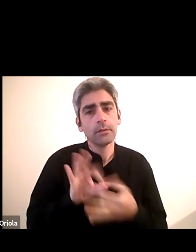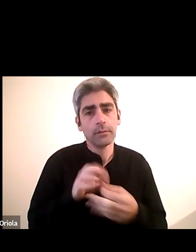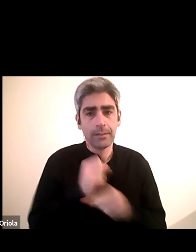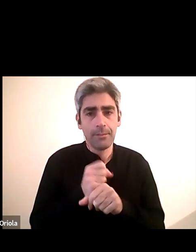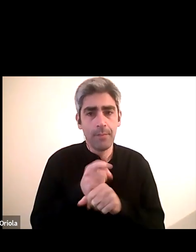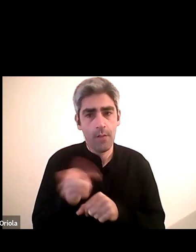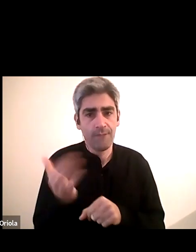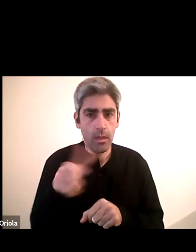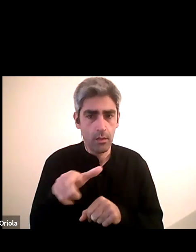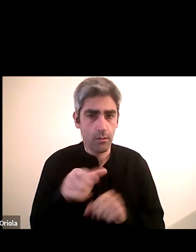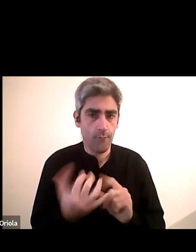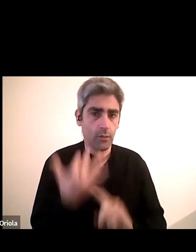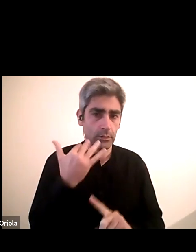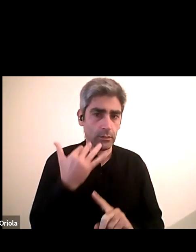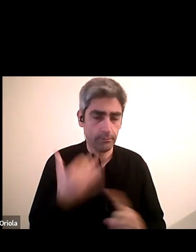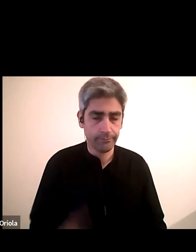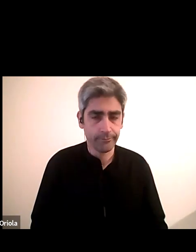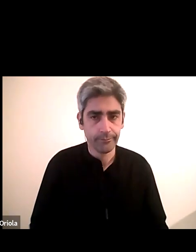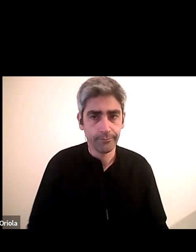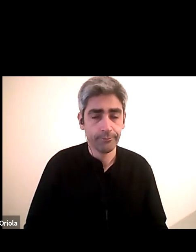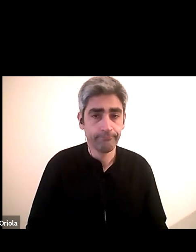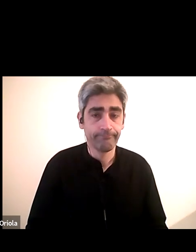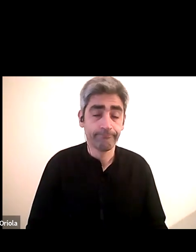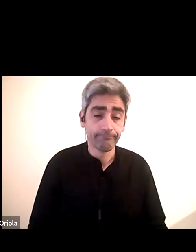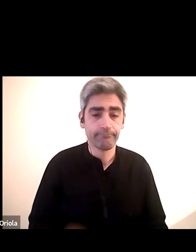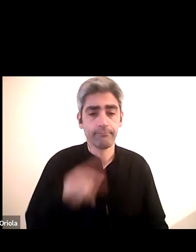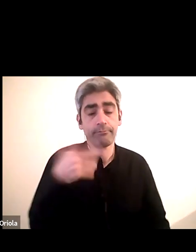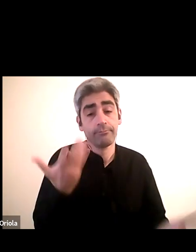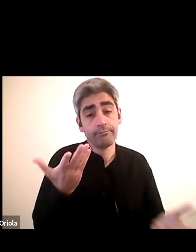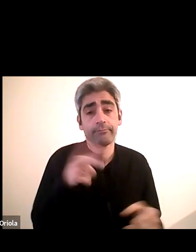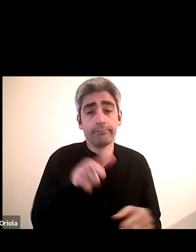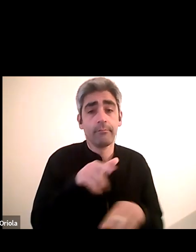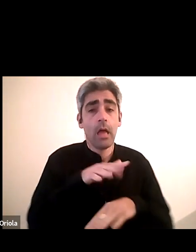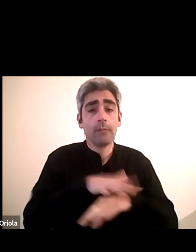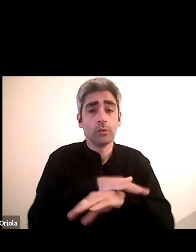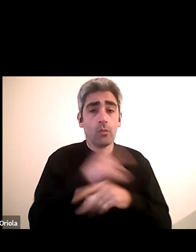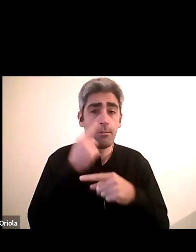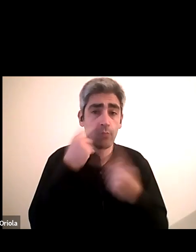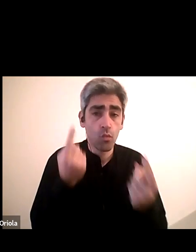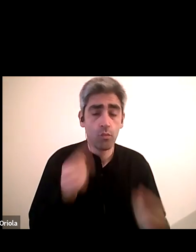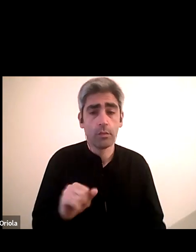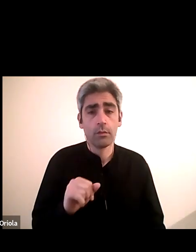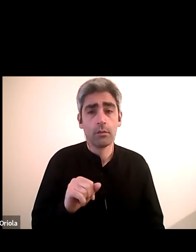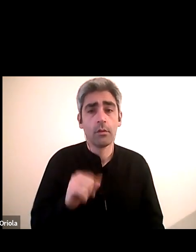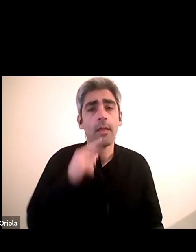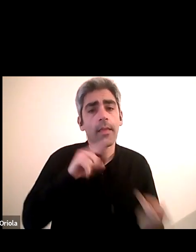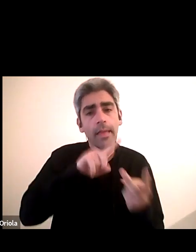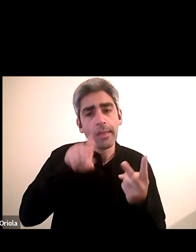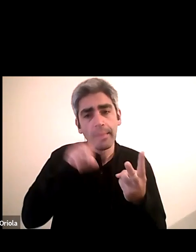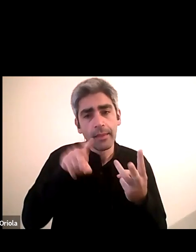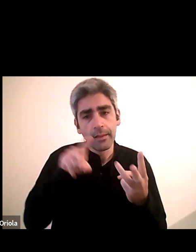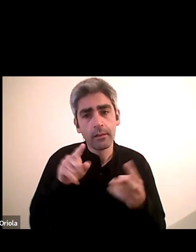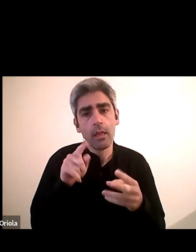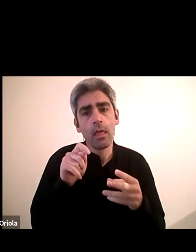trabalho. E, portanto, há aqui, na administração pública, e os inquéritos do